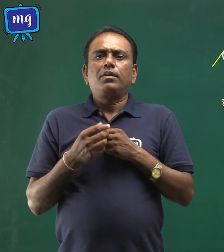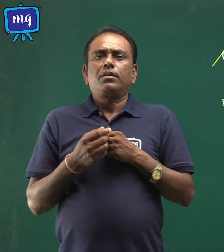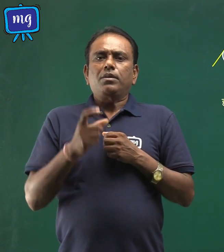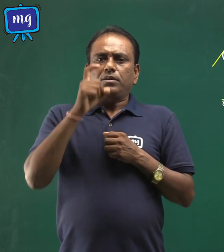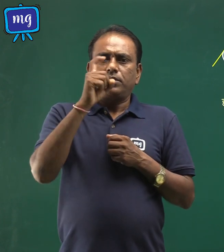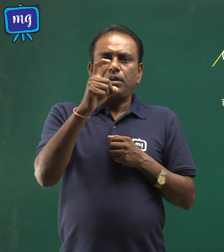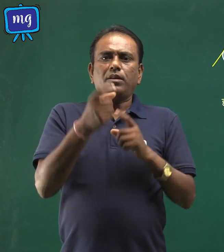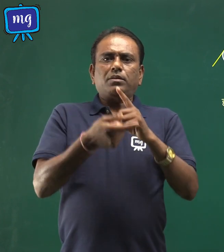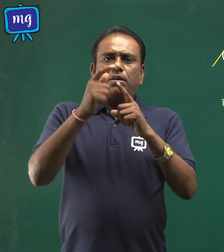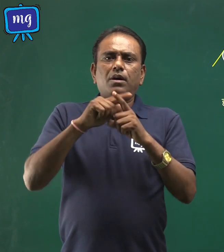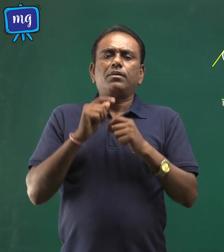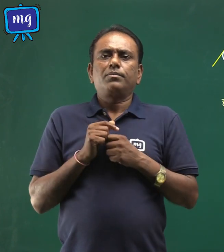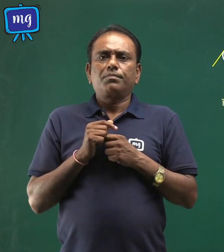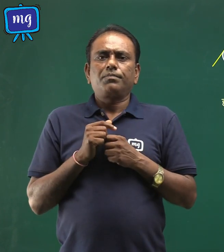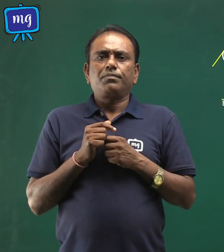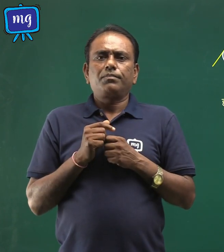सात का,